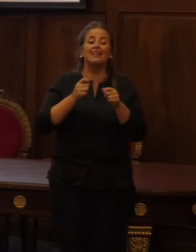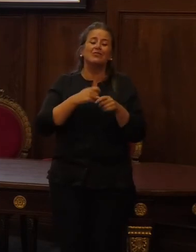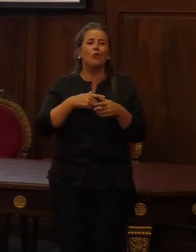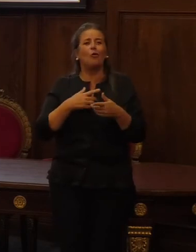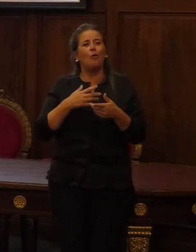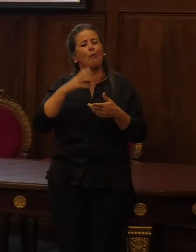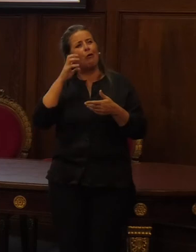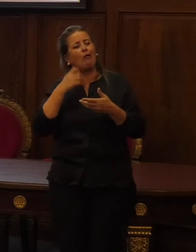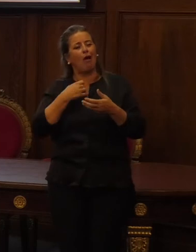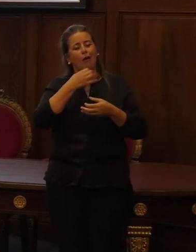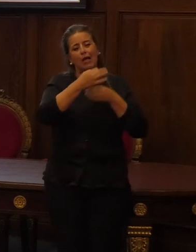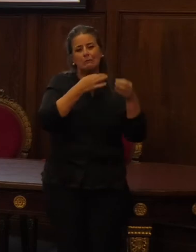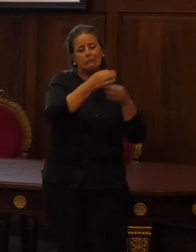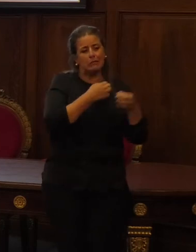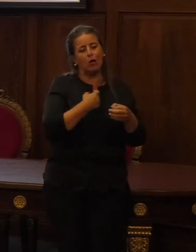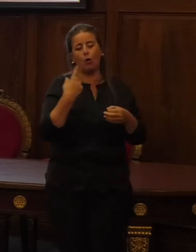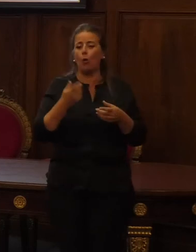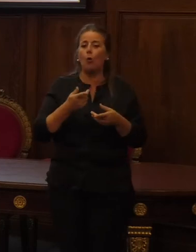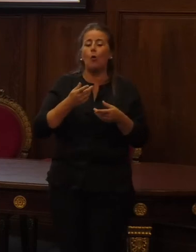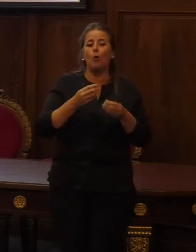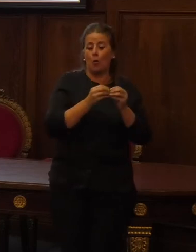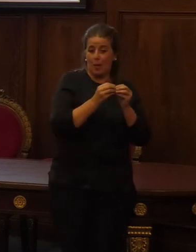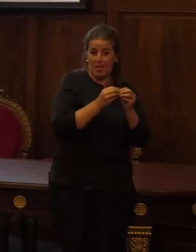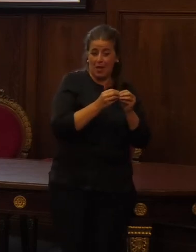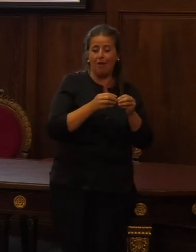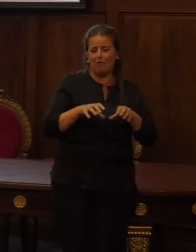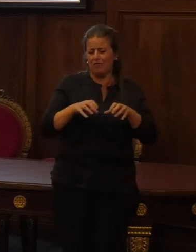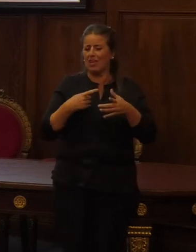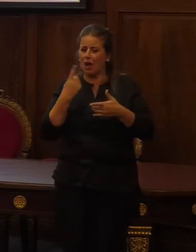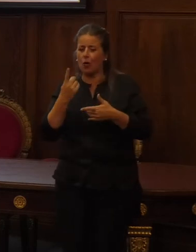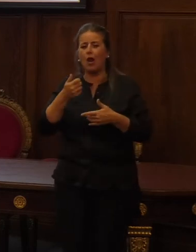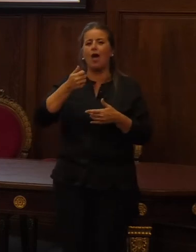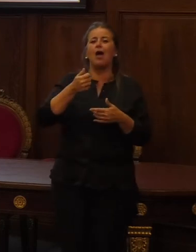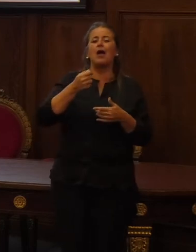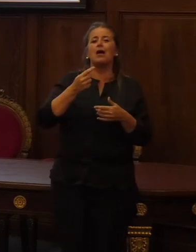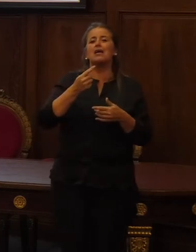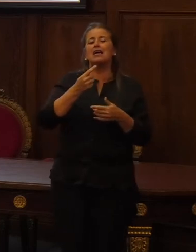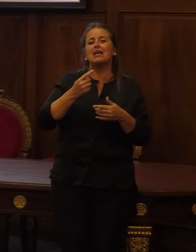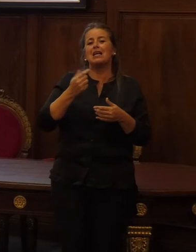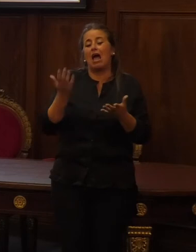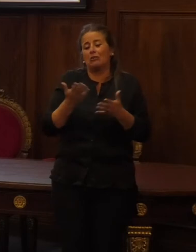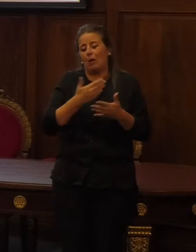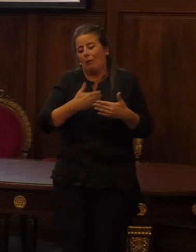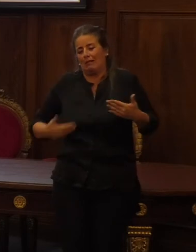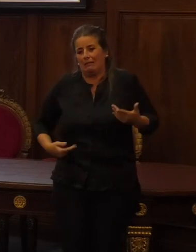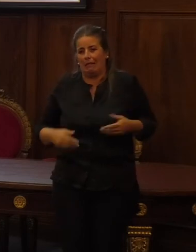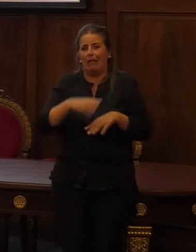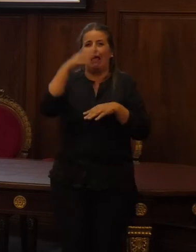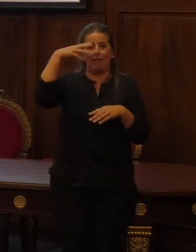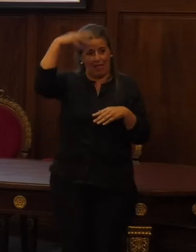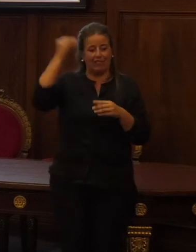recordaba en una charla a un compañero, yo vivía con Andrés Tolosa, el actual presidente de Antel, y el hermano, y el